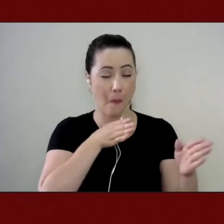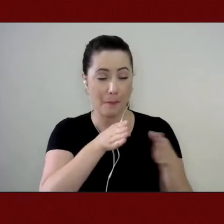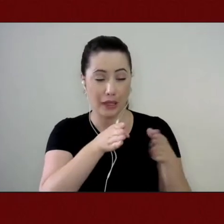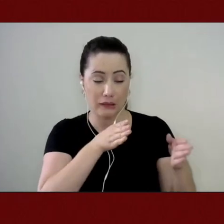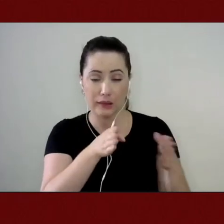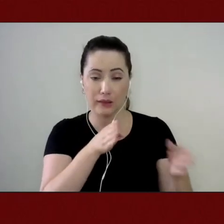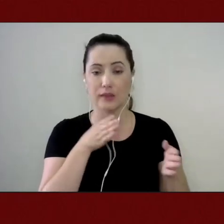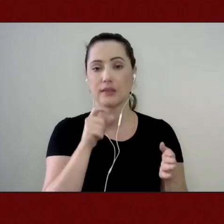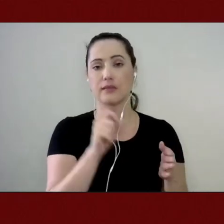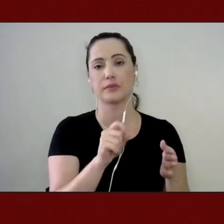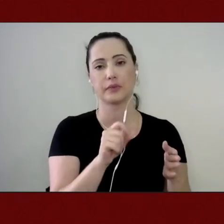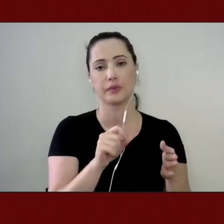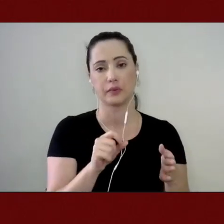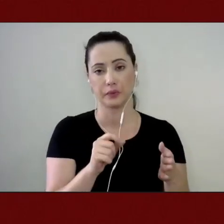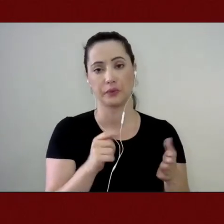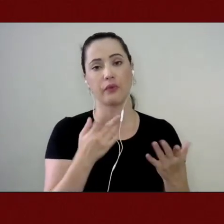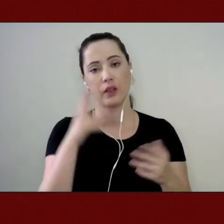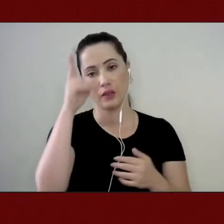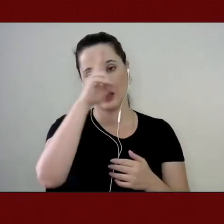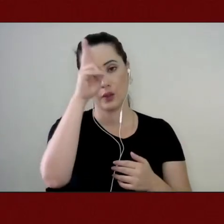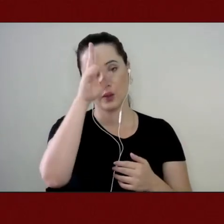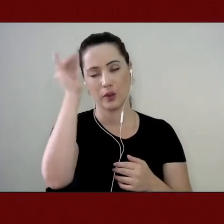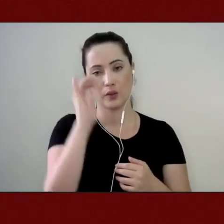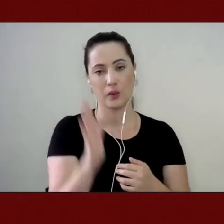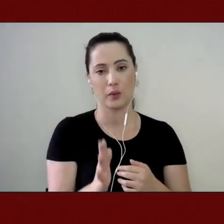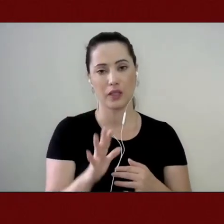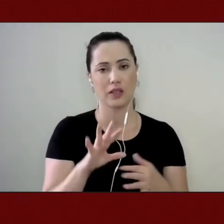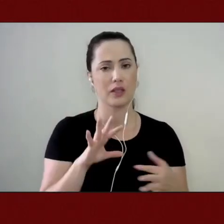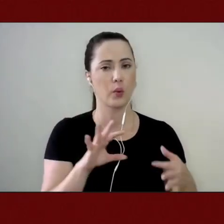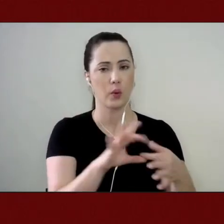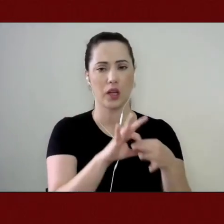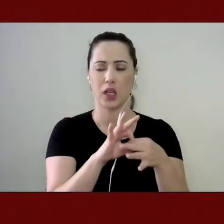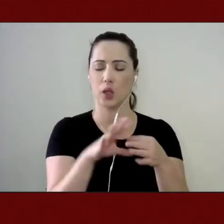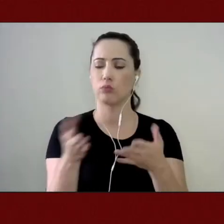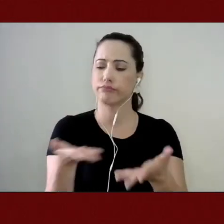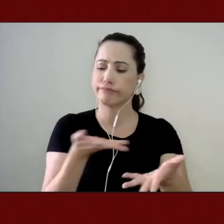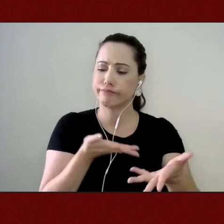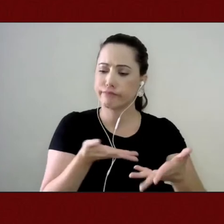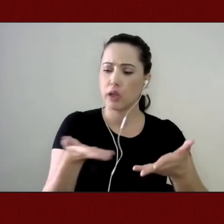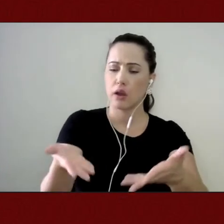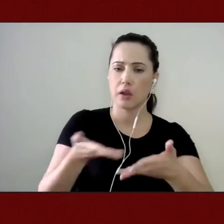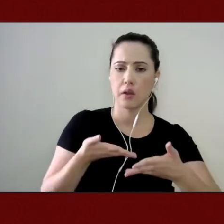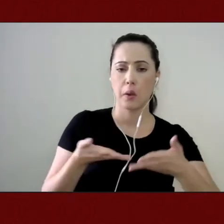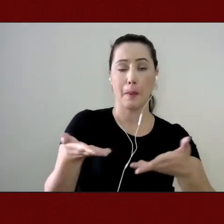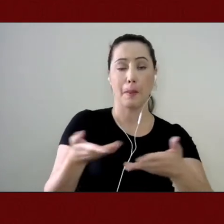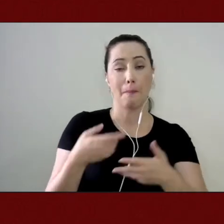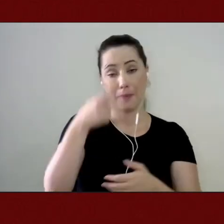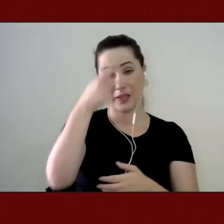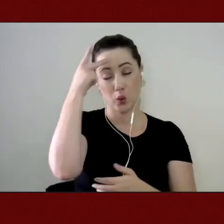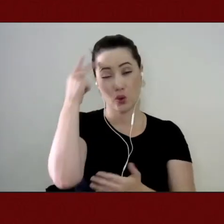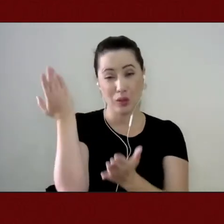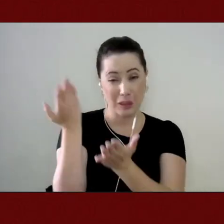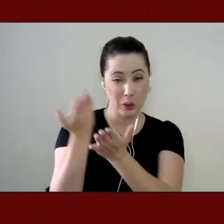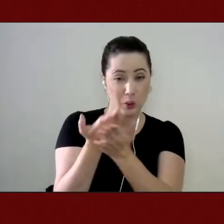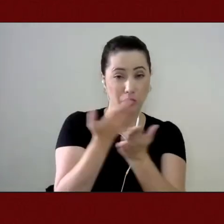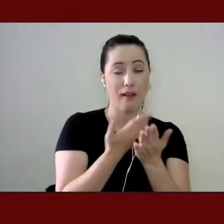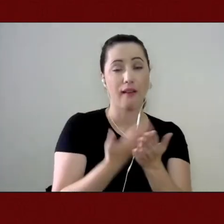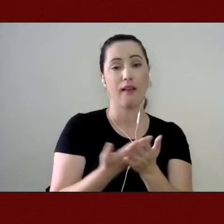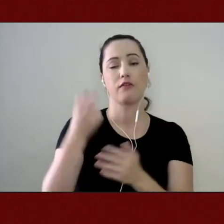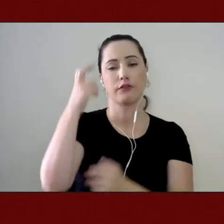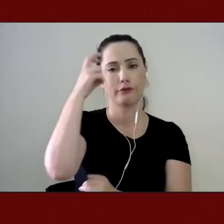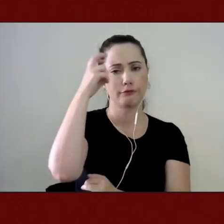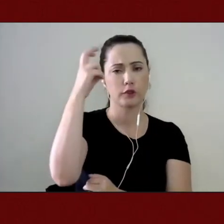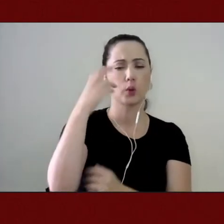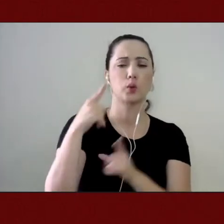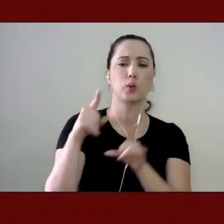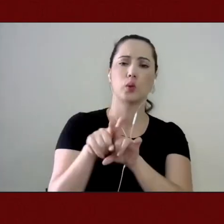mais importante na história do Brasil, agregando muitos intelectuais, entrando definitivamente também no processo de